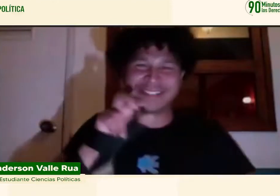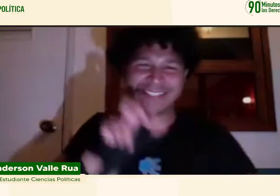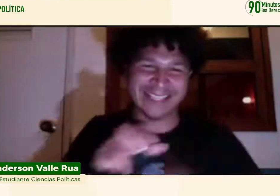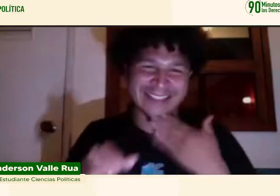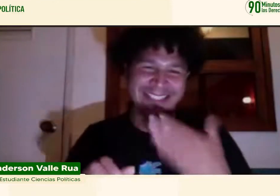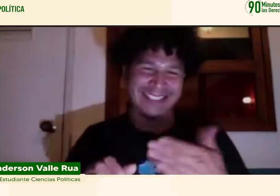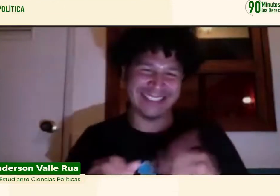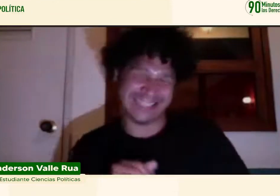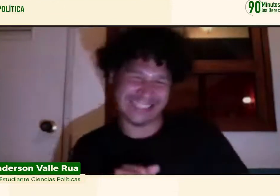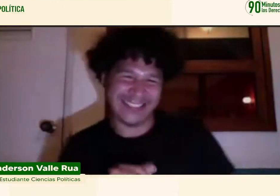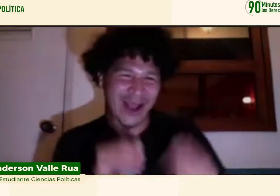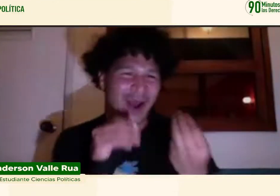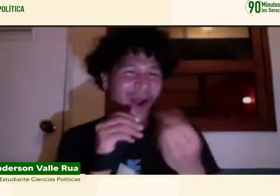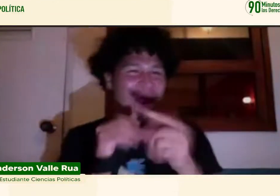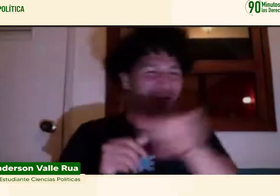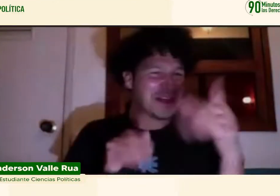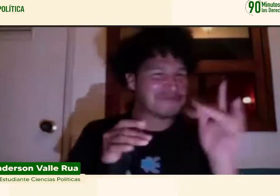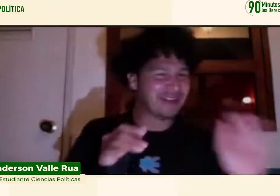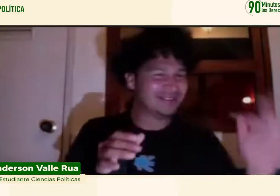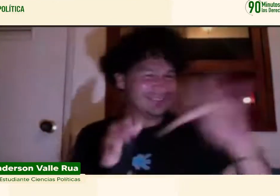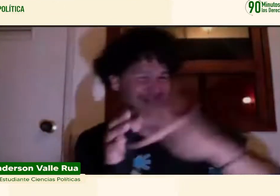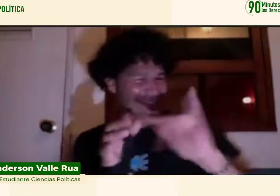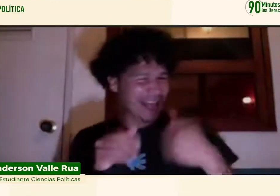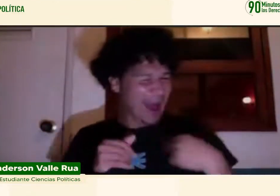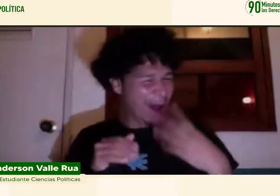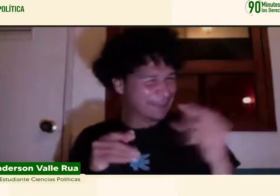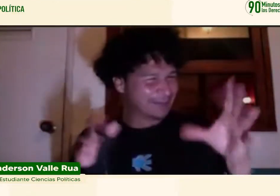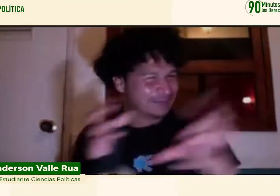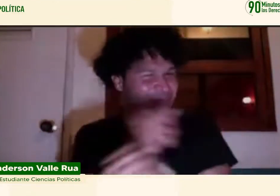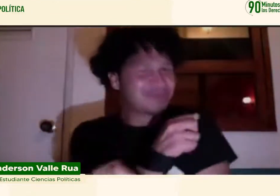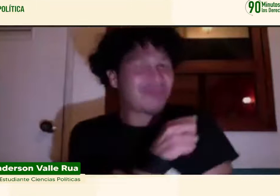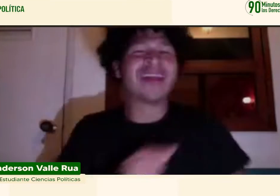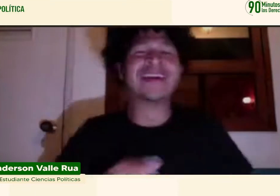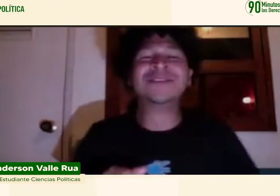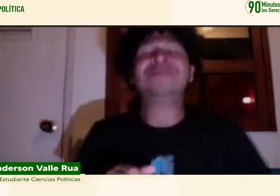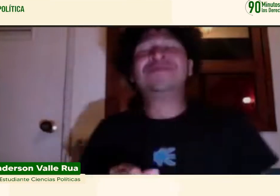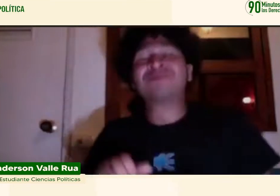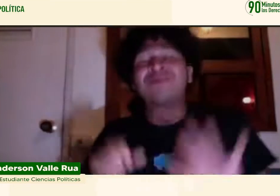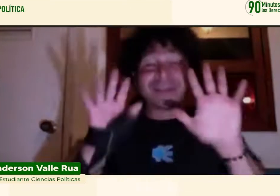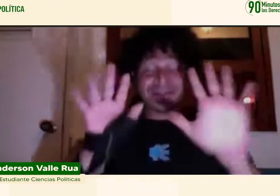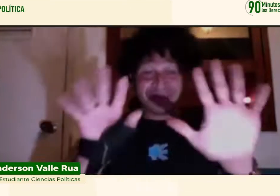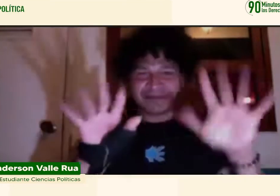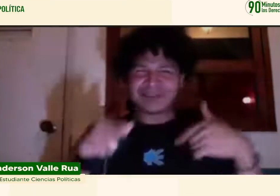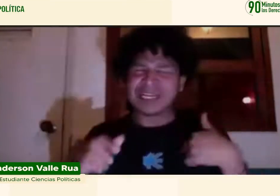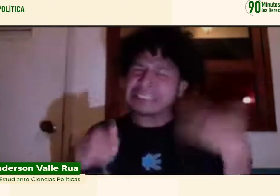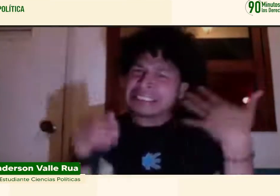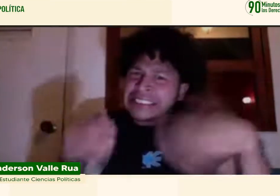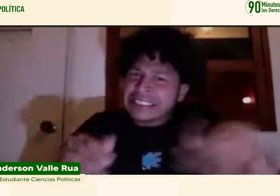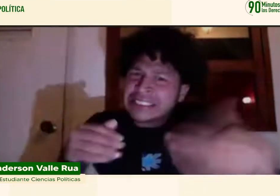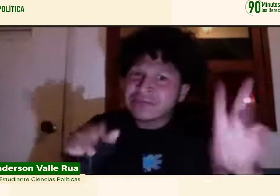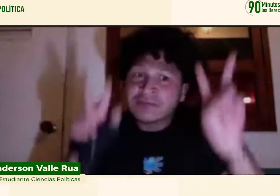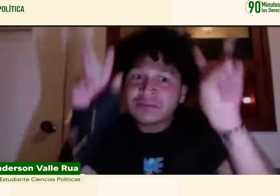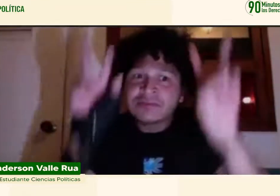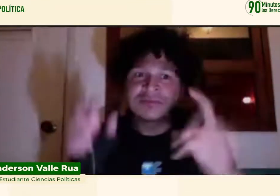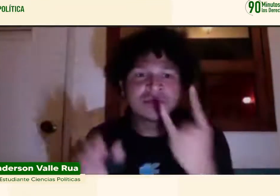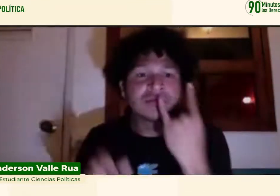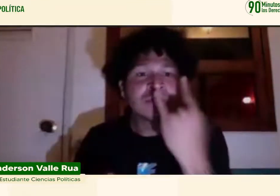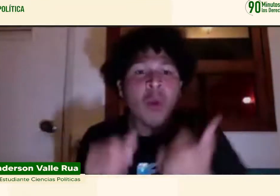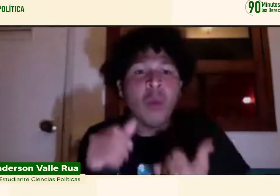vale muchas gracias qué pena enseñar ante las demás que querían participar pero voy a ser muy conciso con una participación me